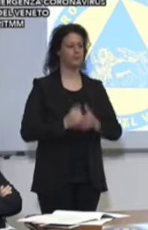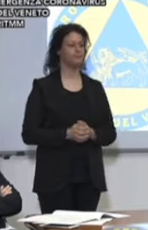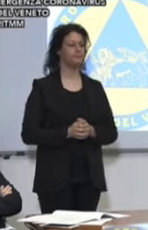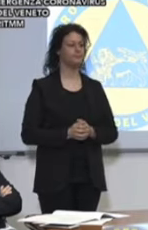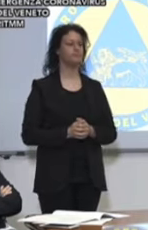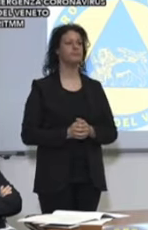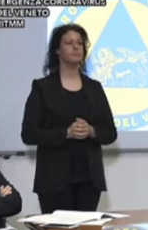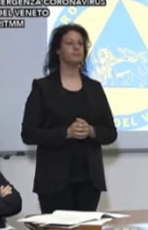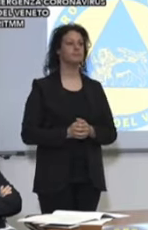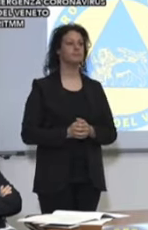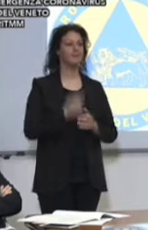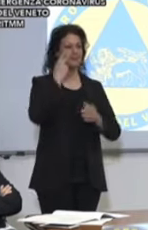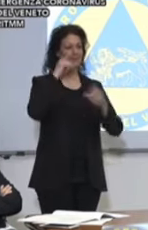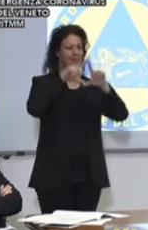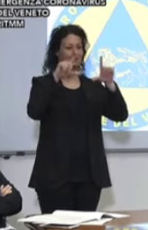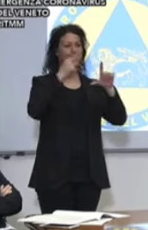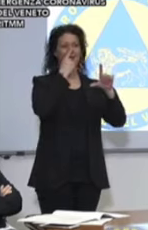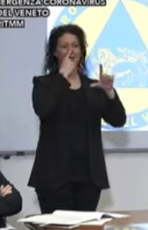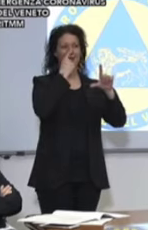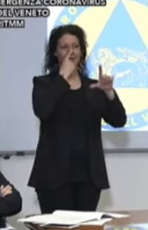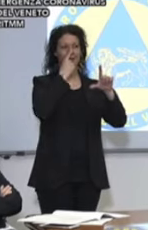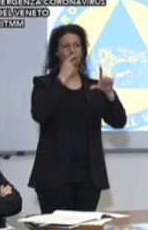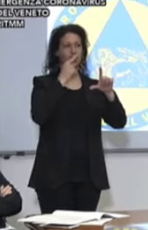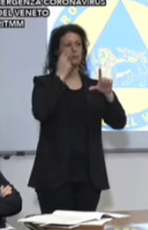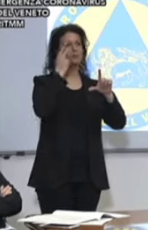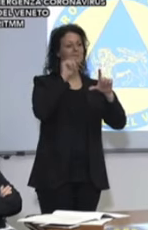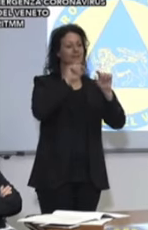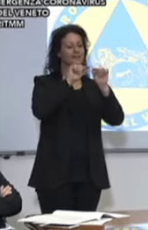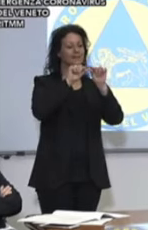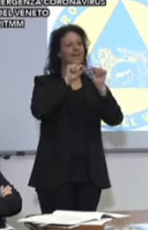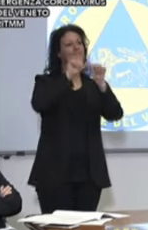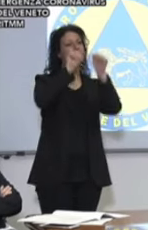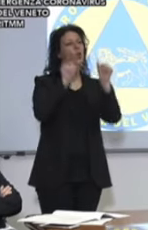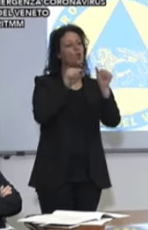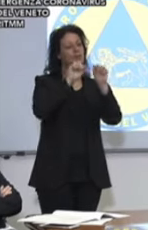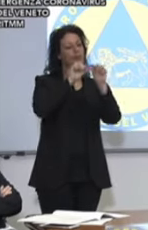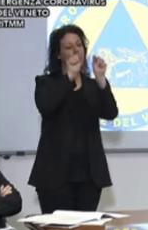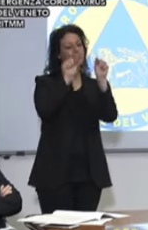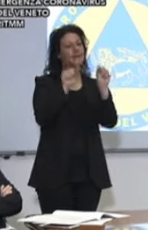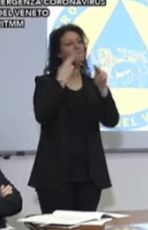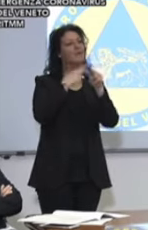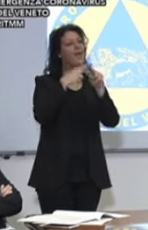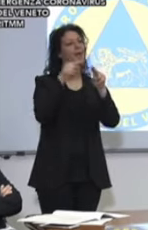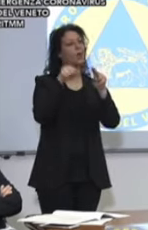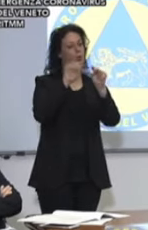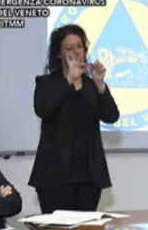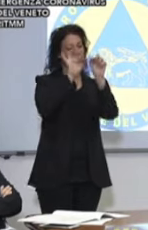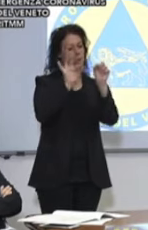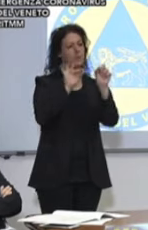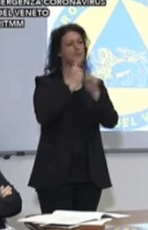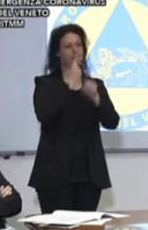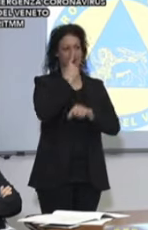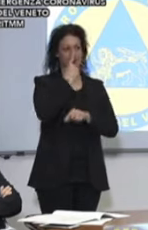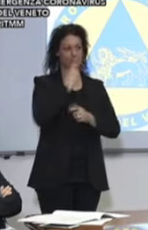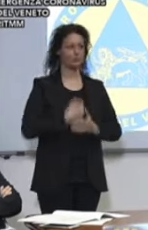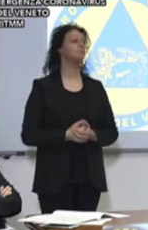bisogna mettere il naso dalla parte che ha la formina e quindi ha il ferro, quello che è.